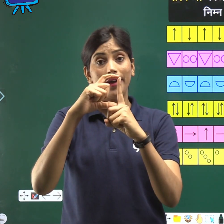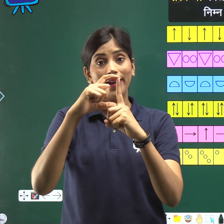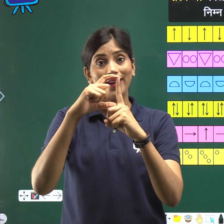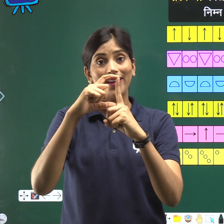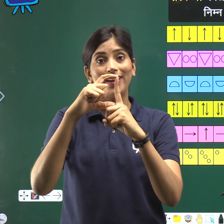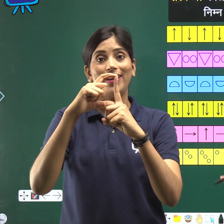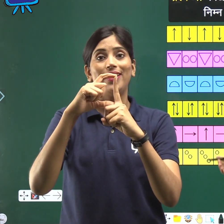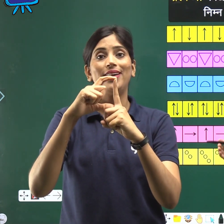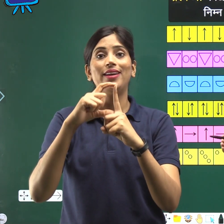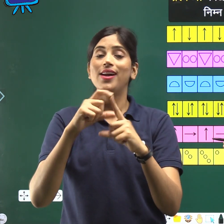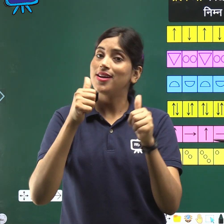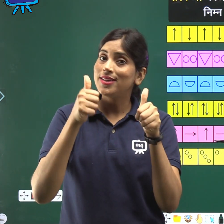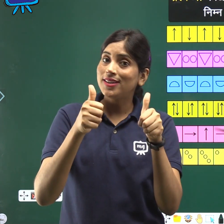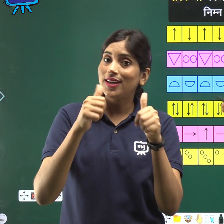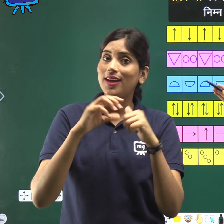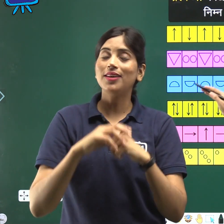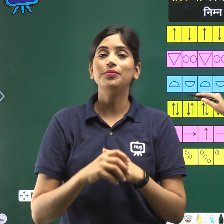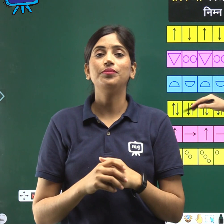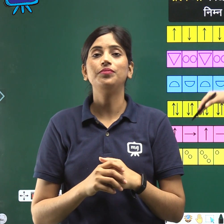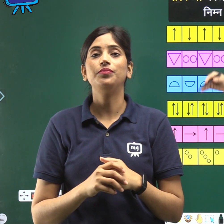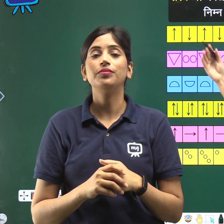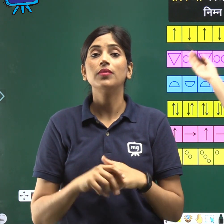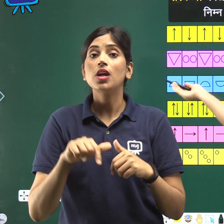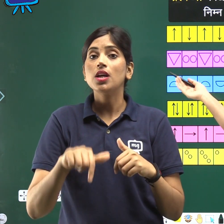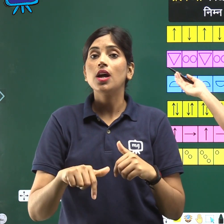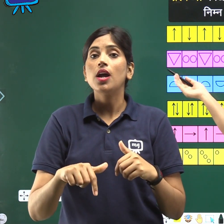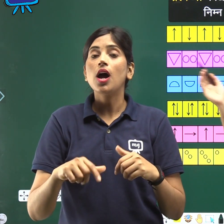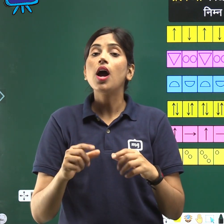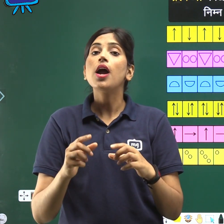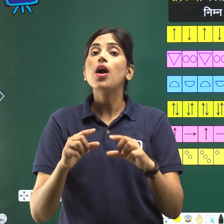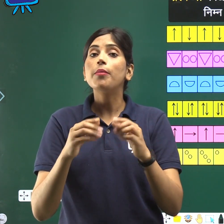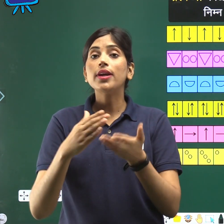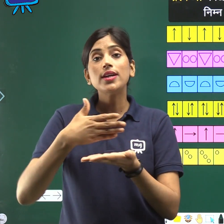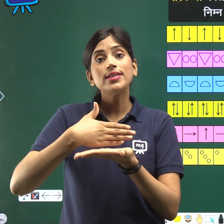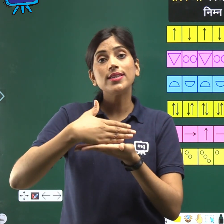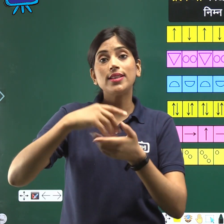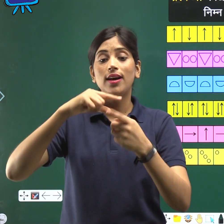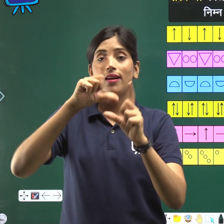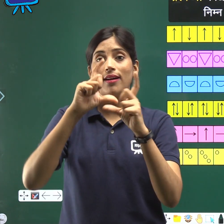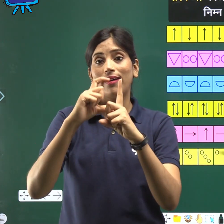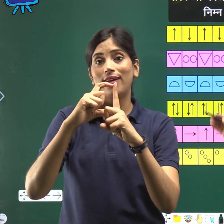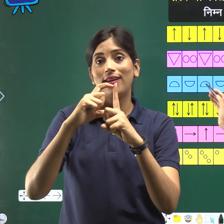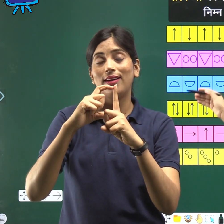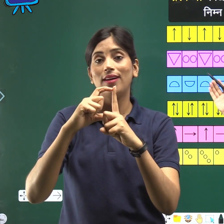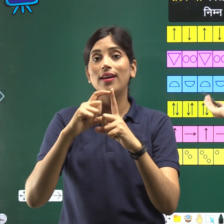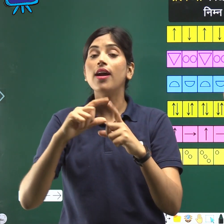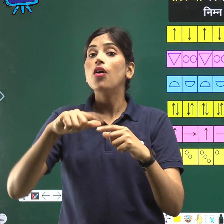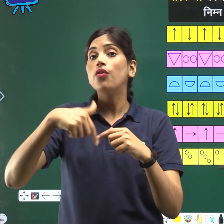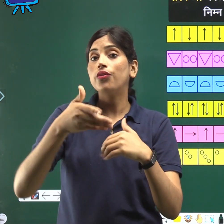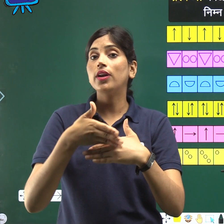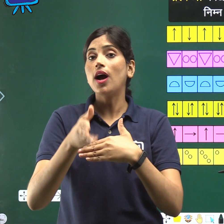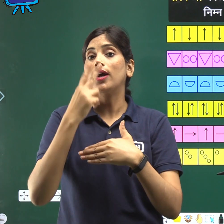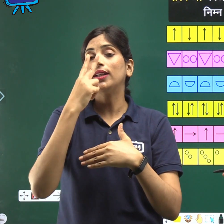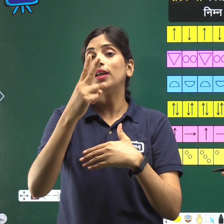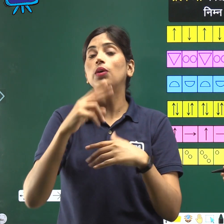डी। ठीक है, इसको हमने सीधा रखा है। फिर आगे